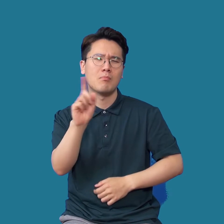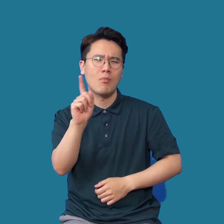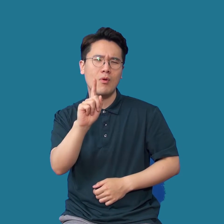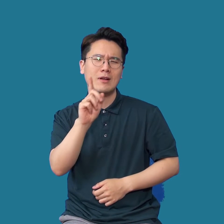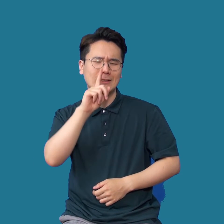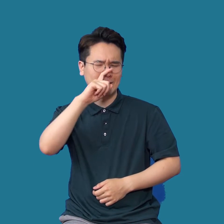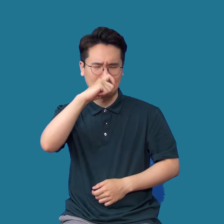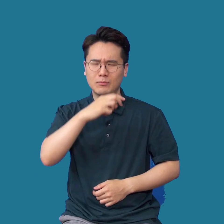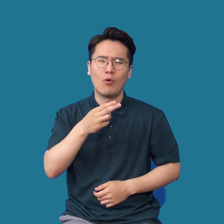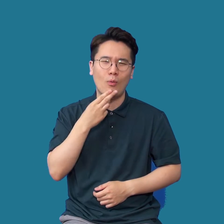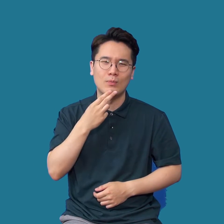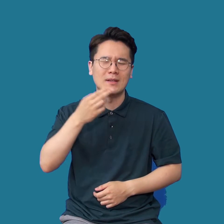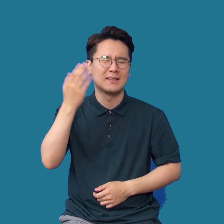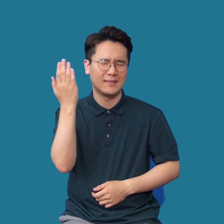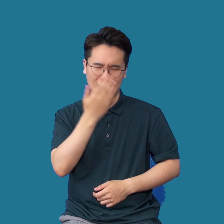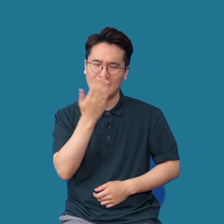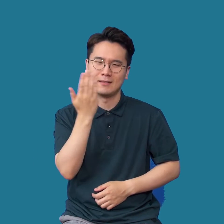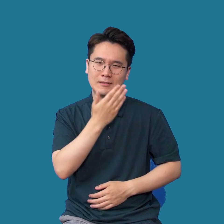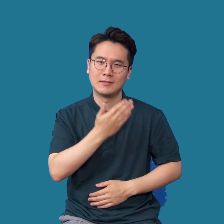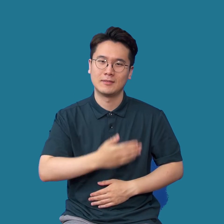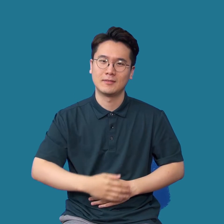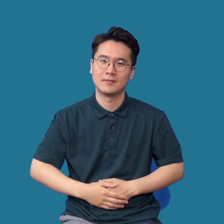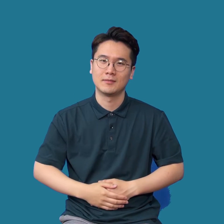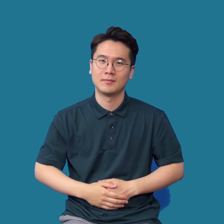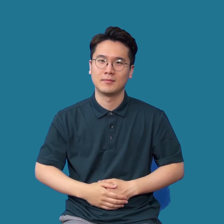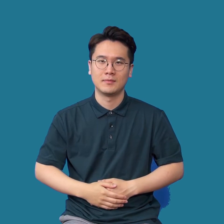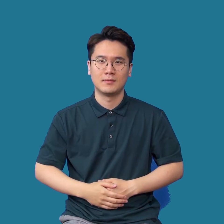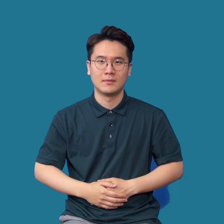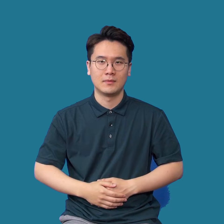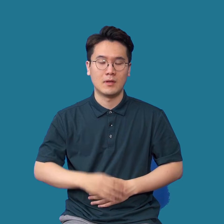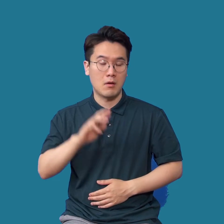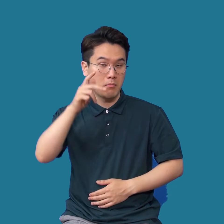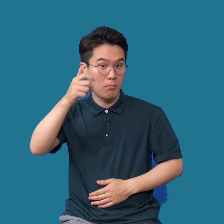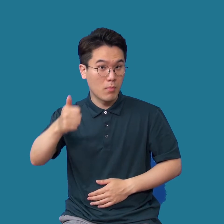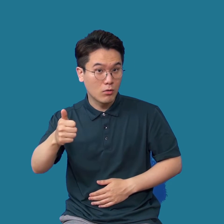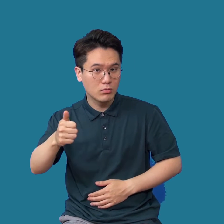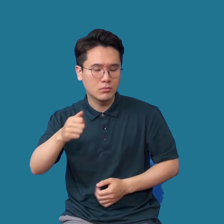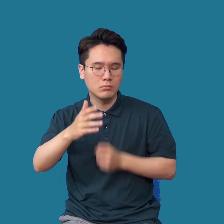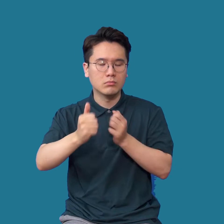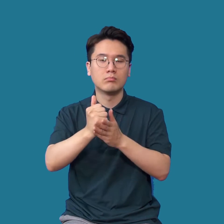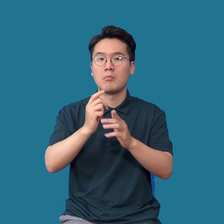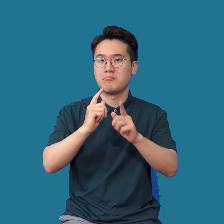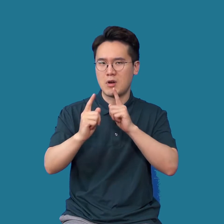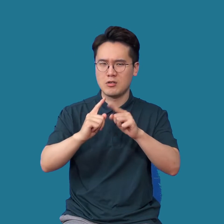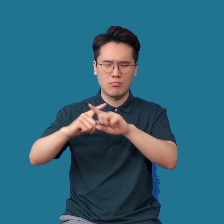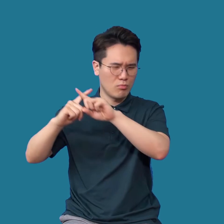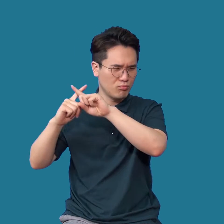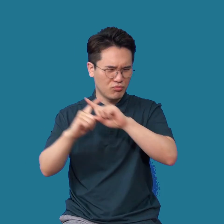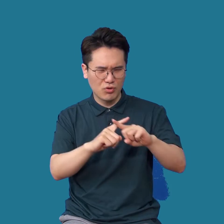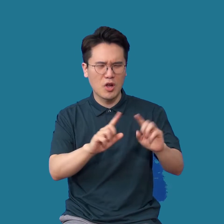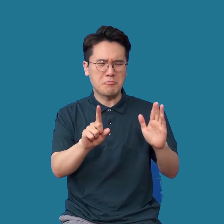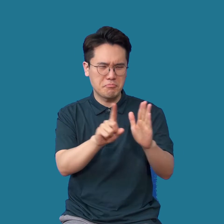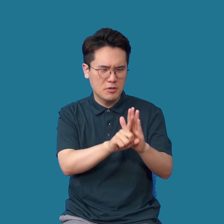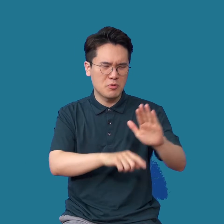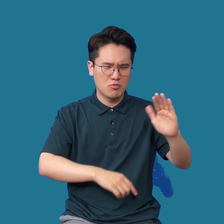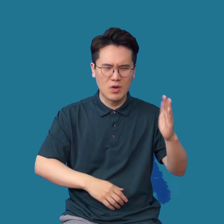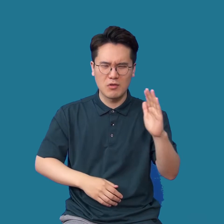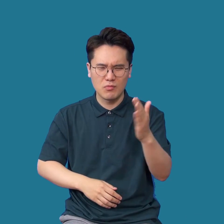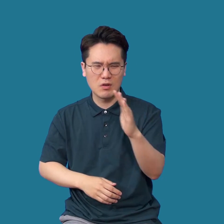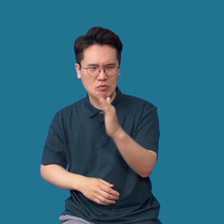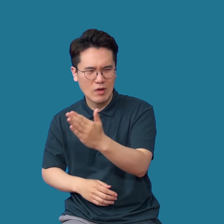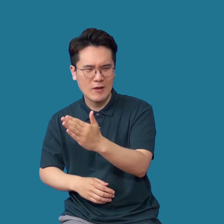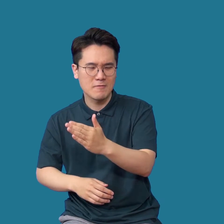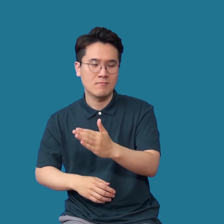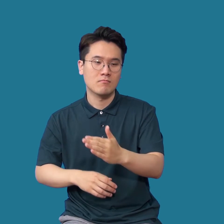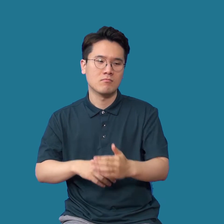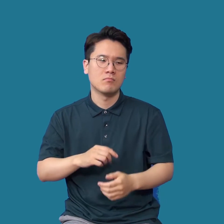특징입니다. 사도 바울은 하나님 말씀은 무조건 믿으면 된다 하면서 논리도 없이 이